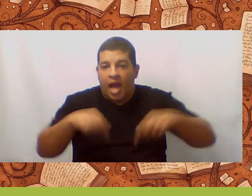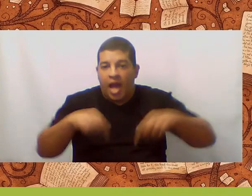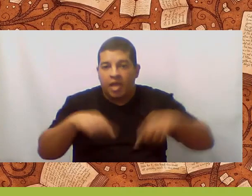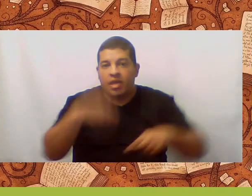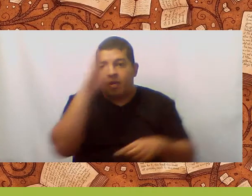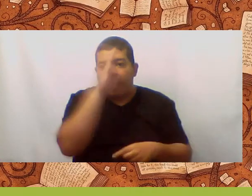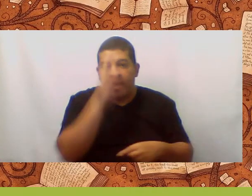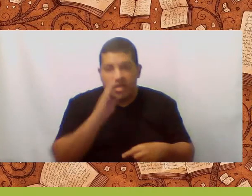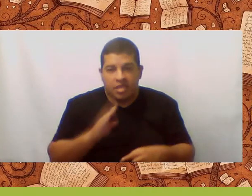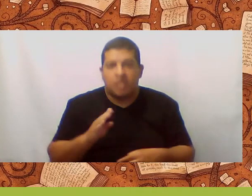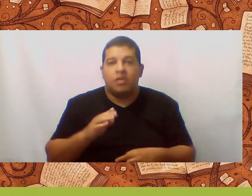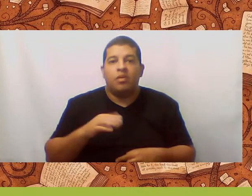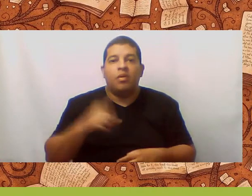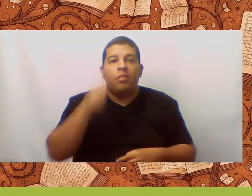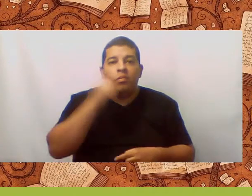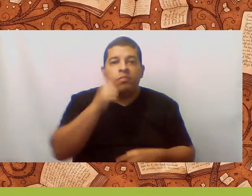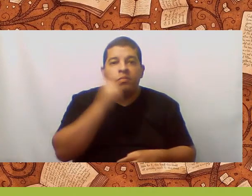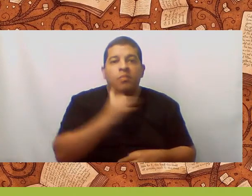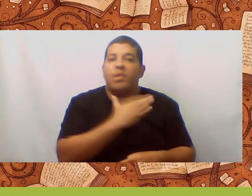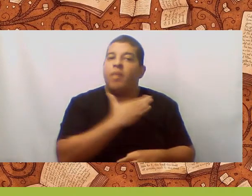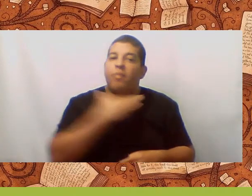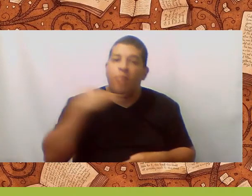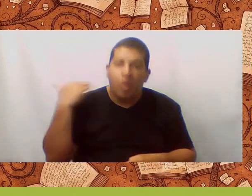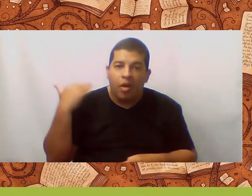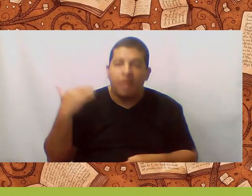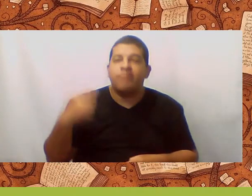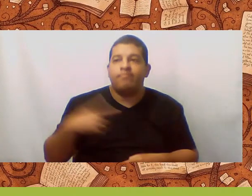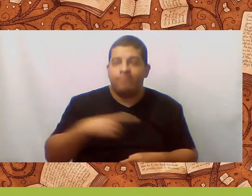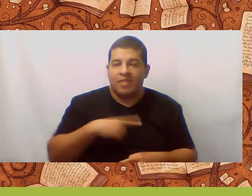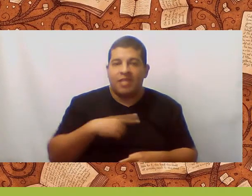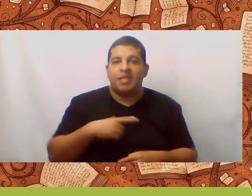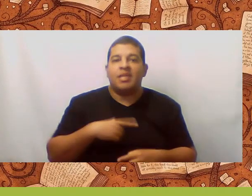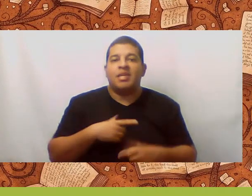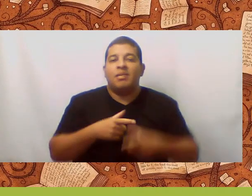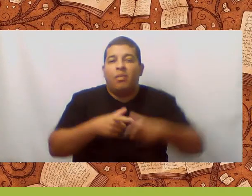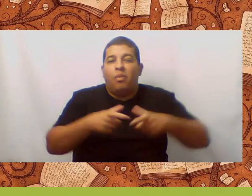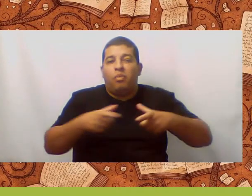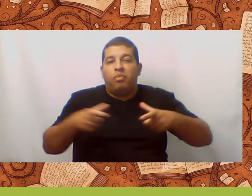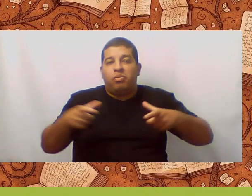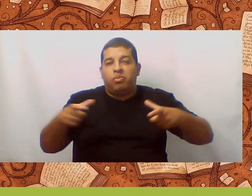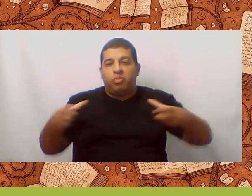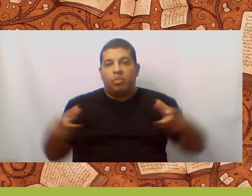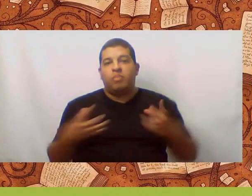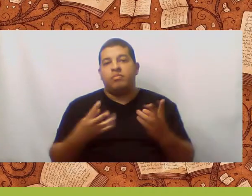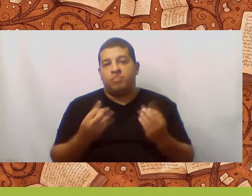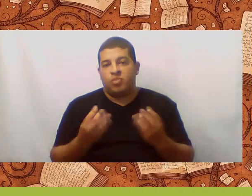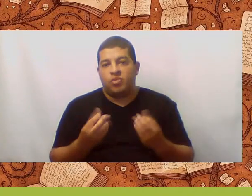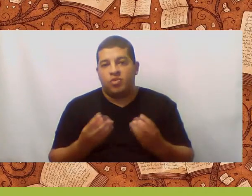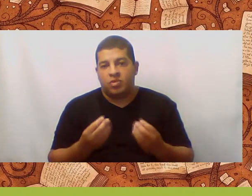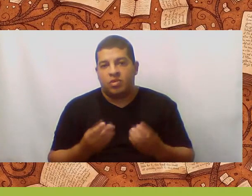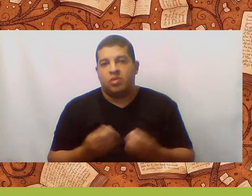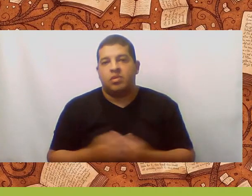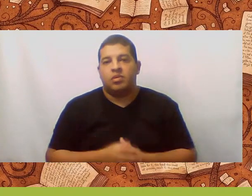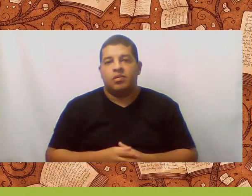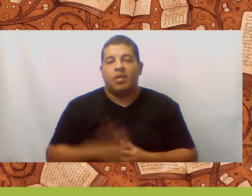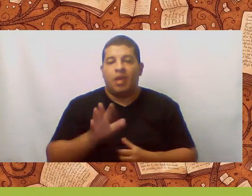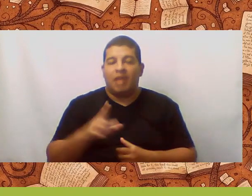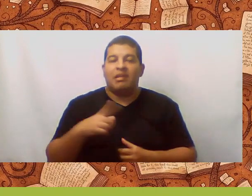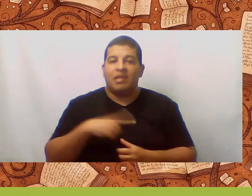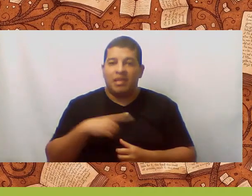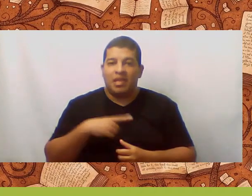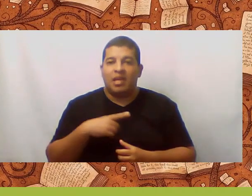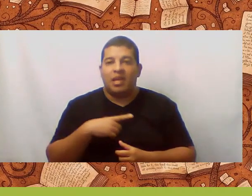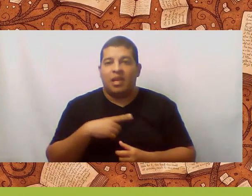muito, sobretudo já antes da pandemia, né? com a nova ordem machista